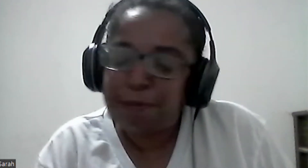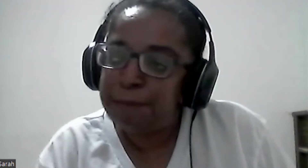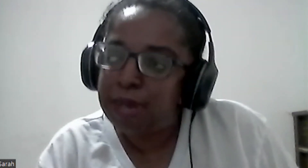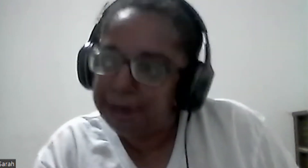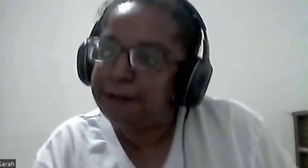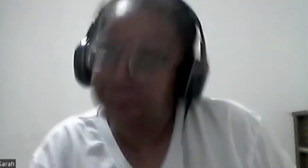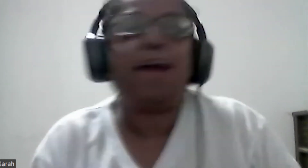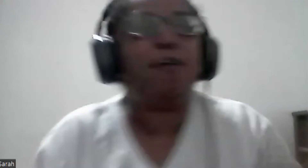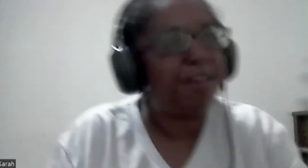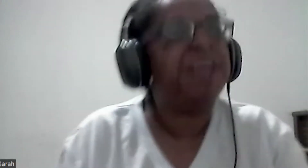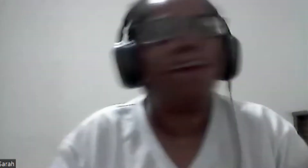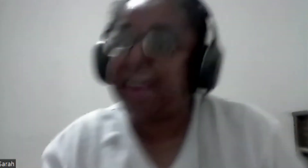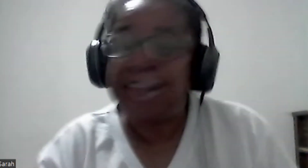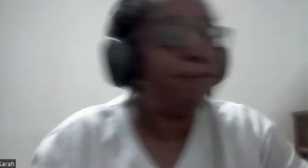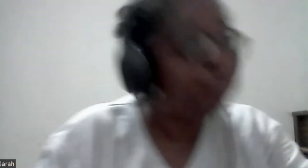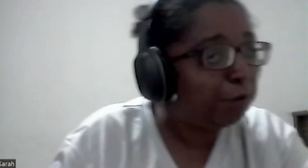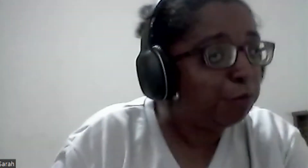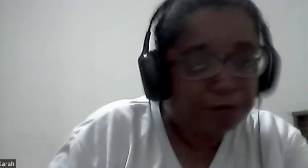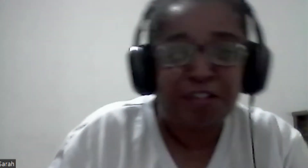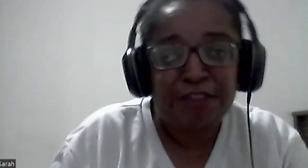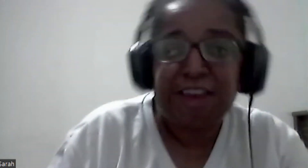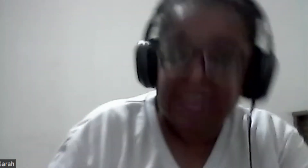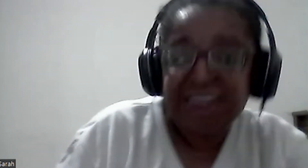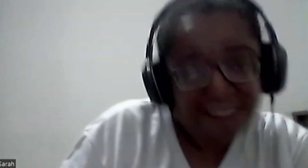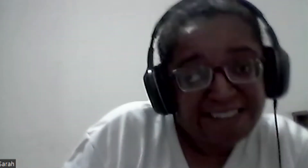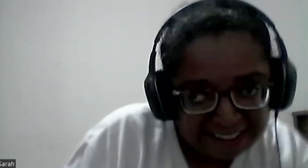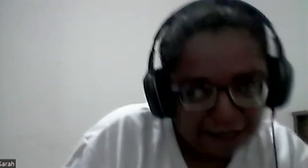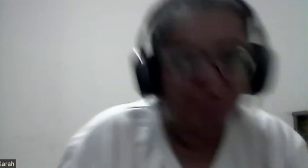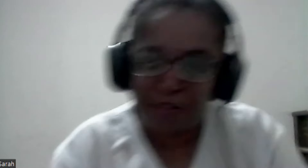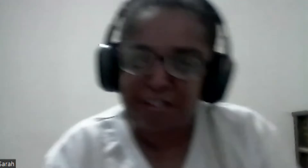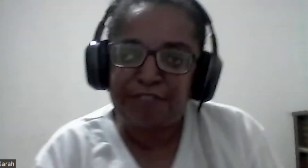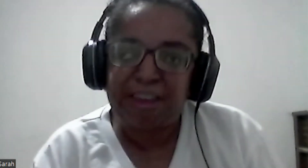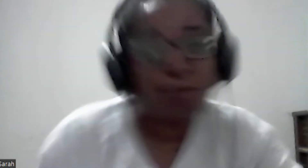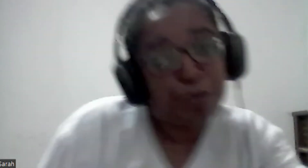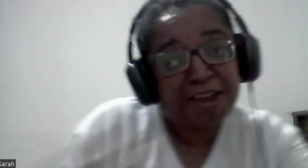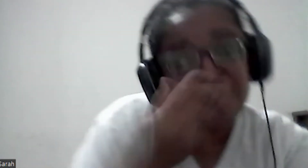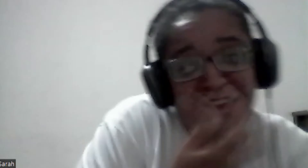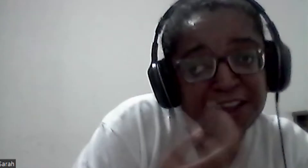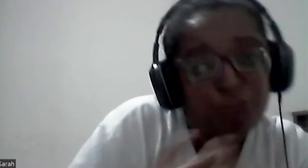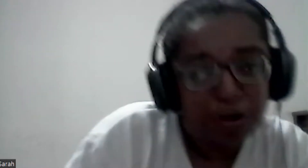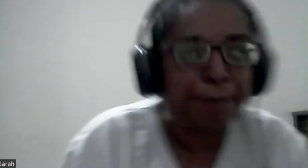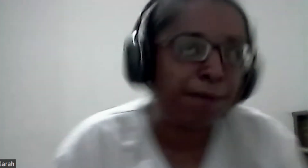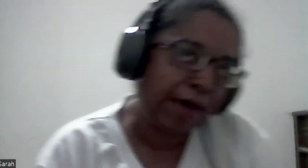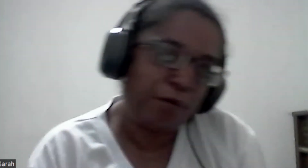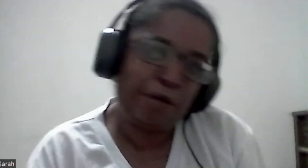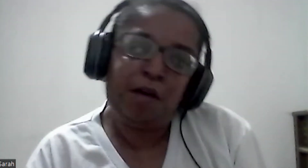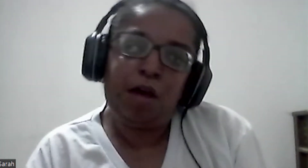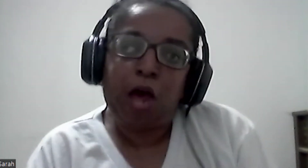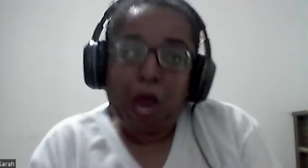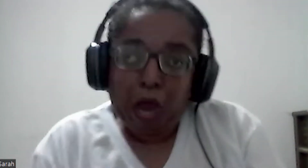mim. Aí eu, sim, ela viu o que você fez, ela entendeu o que você fez, porque ela fez leitura labial.